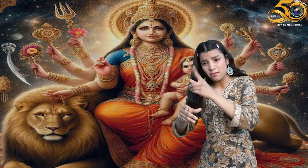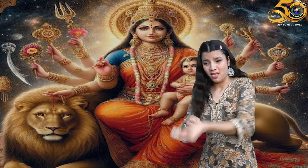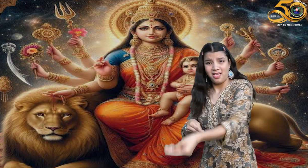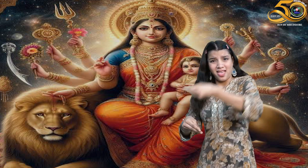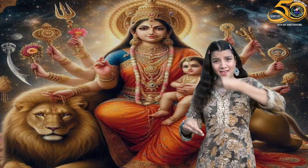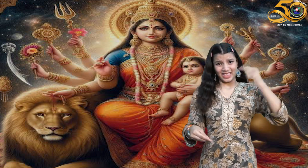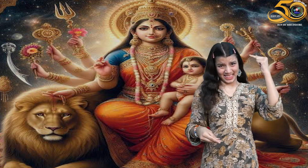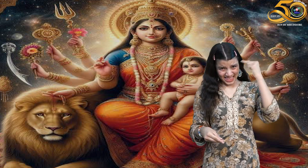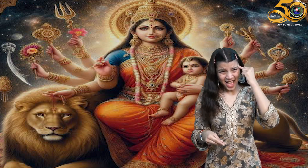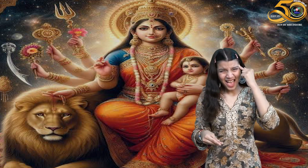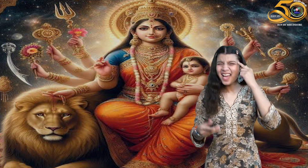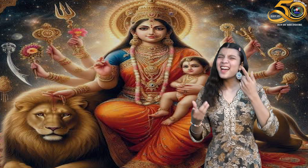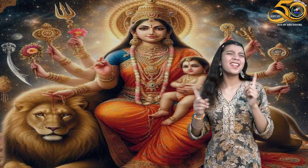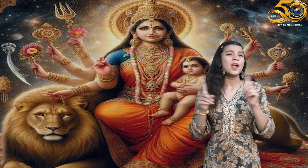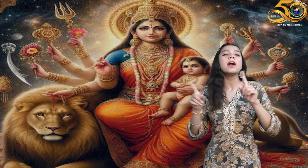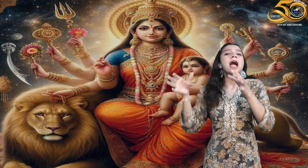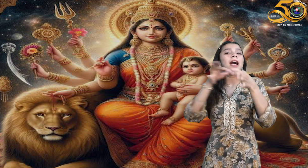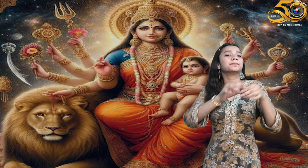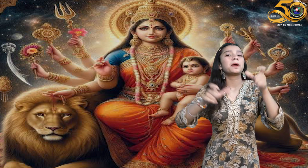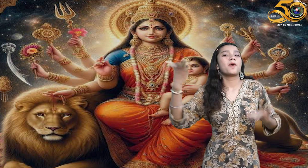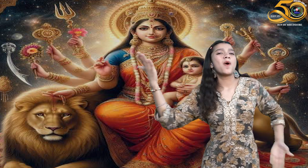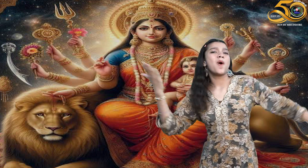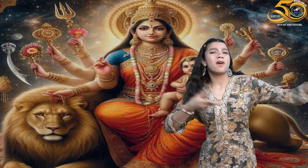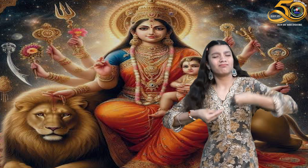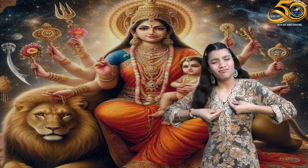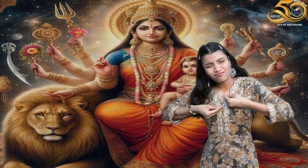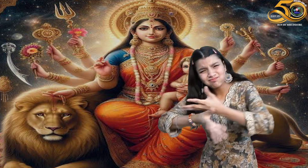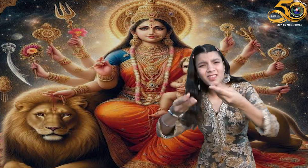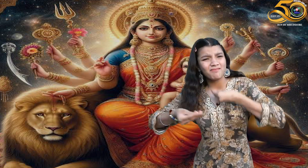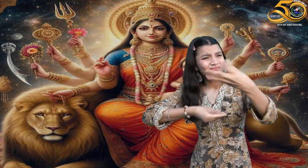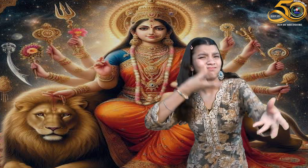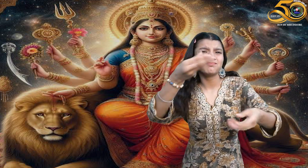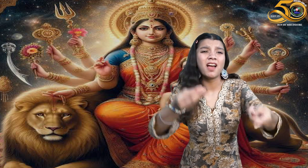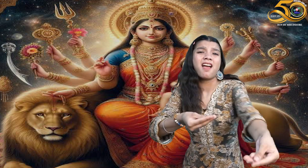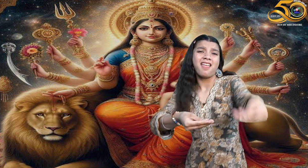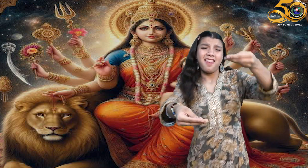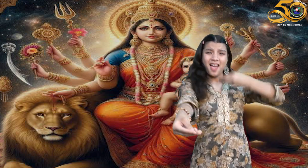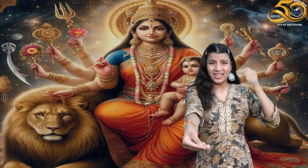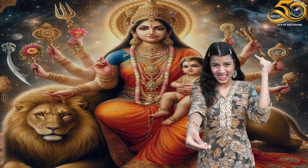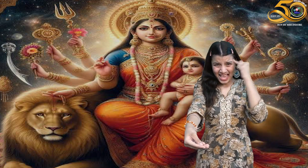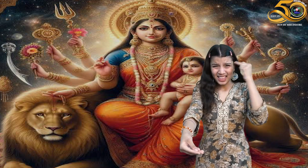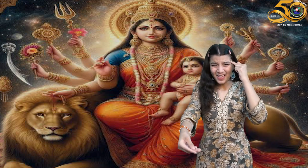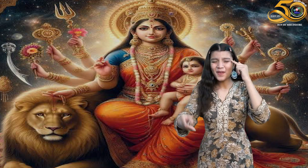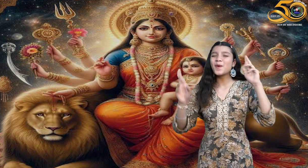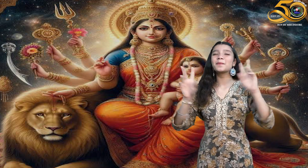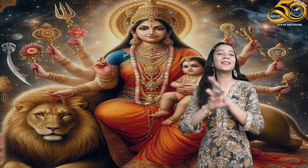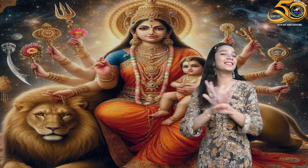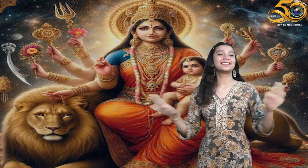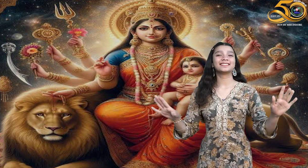और बदले में कुछ अपेक्षा नहीं रखती है वैसे ही हमें भी सब का ध्यान रखना चाहिए और बदले में कुछ अपेक्षा नहीं रखनी